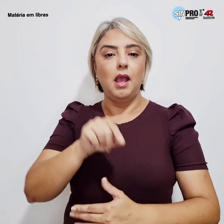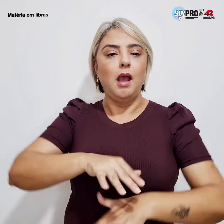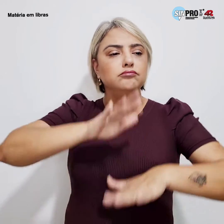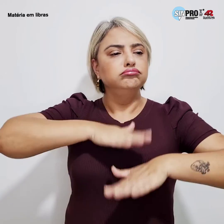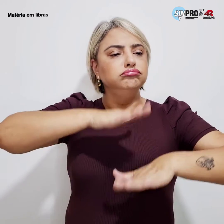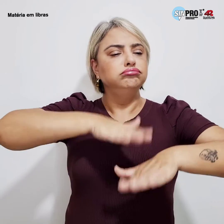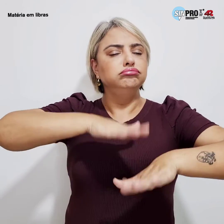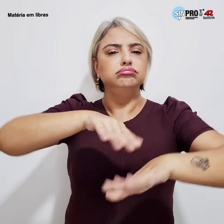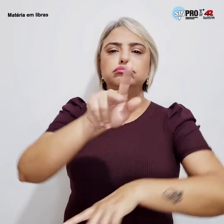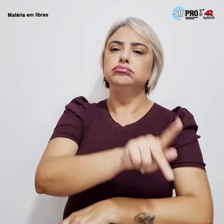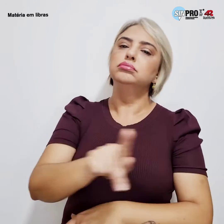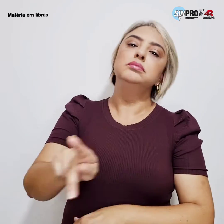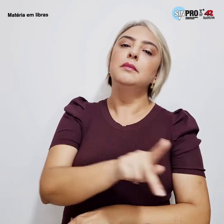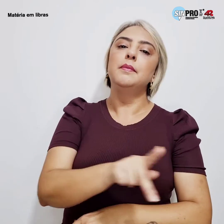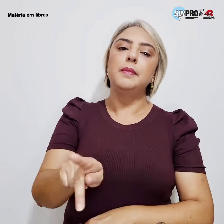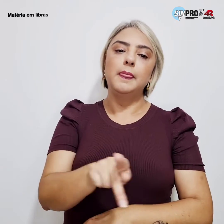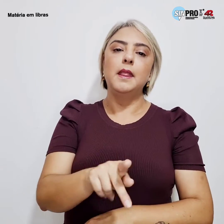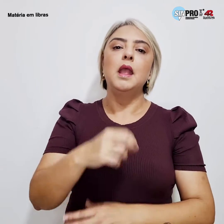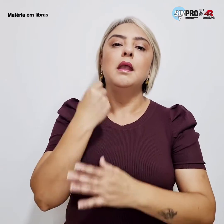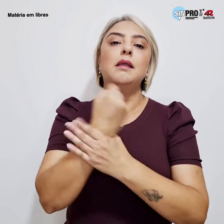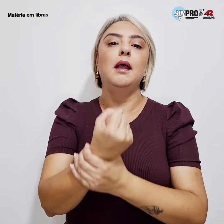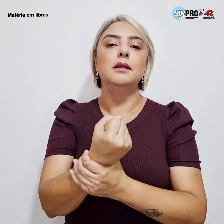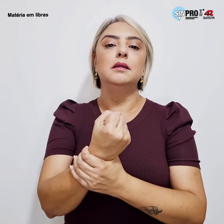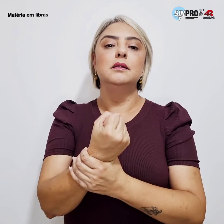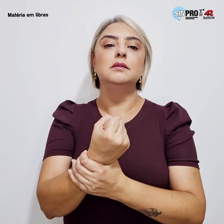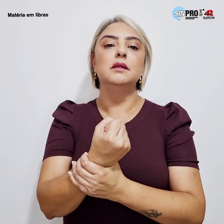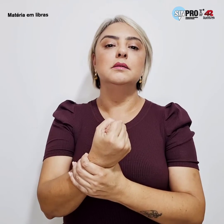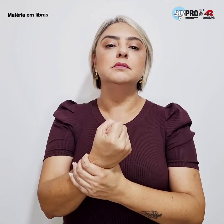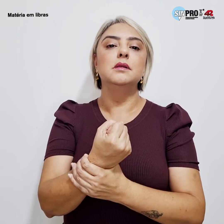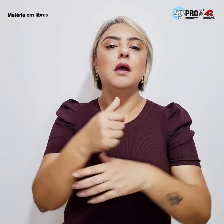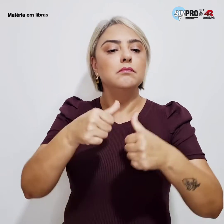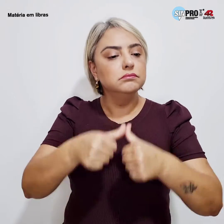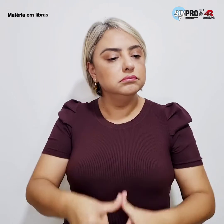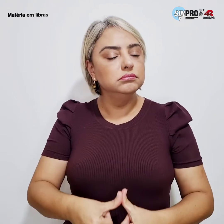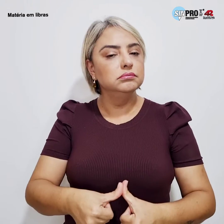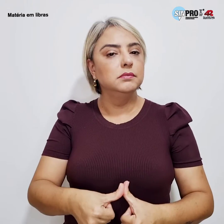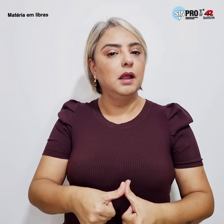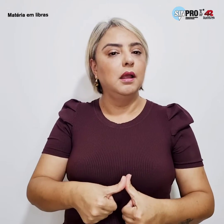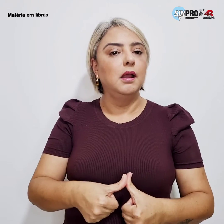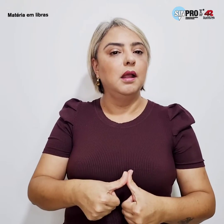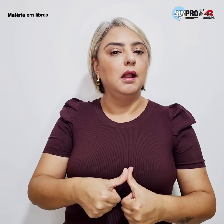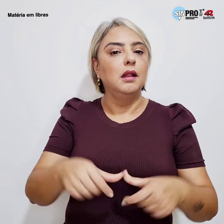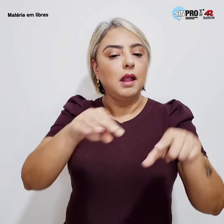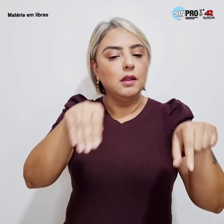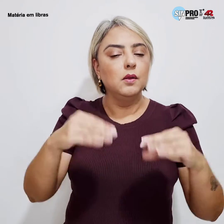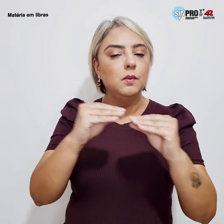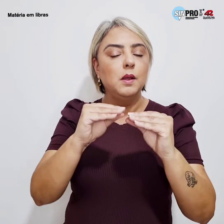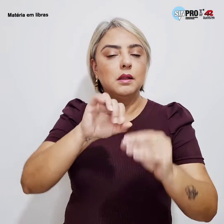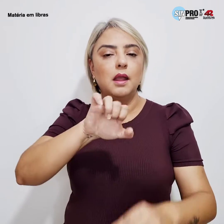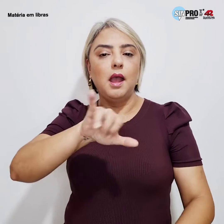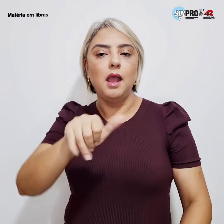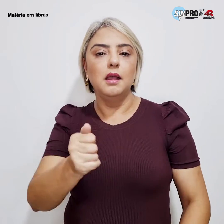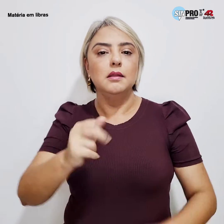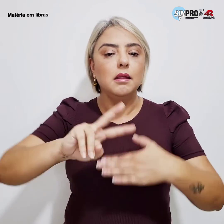dos professores garantiu a manutenção das turmas de EJA e a sequência de seu